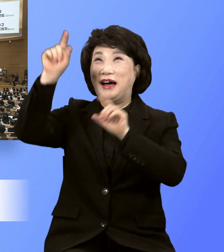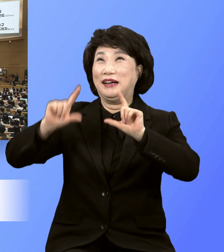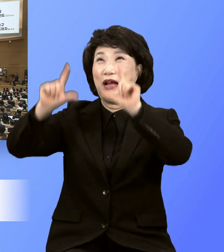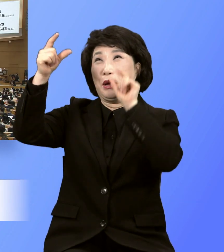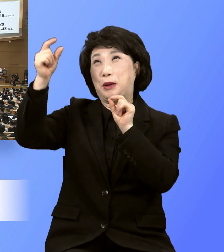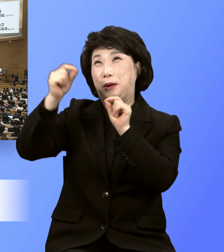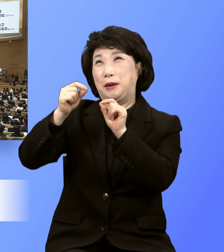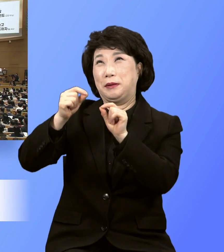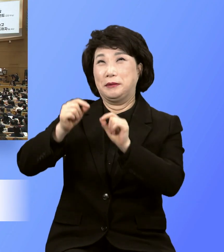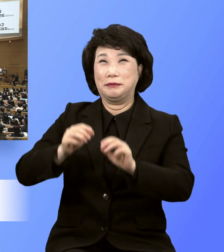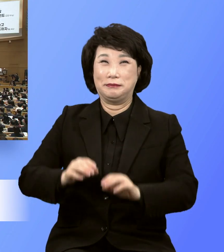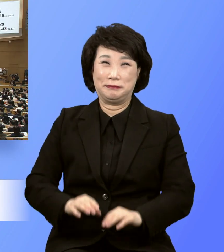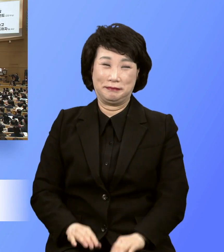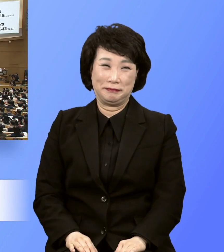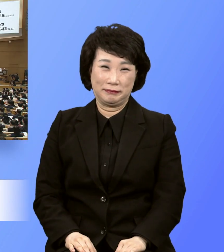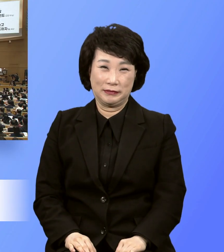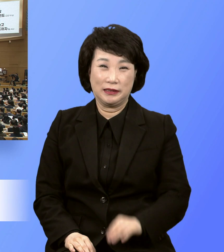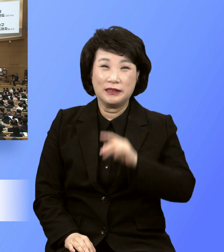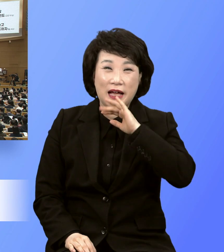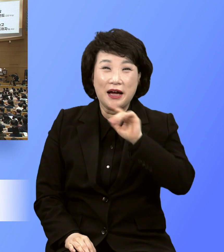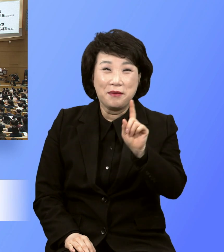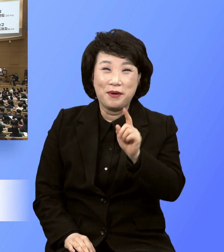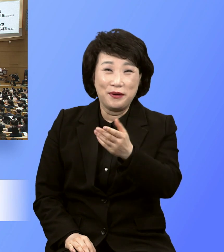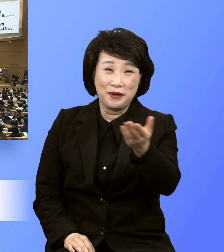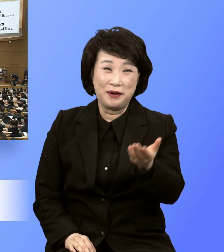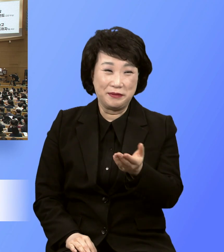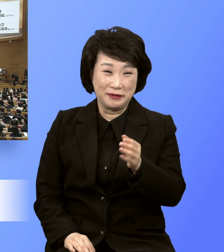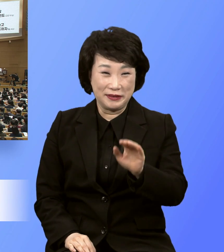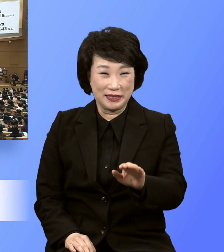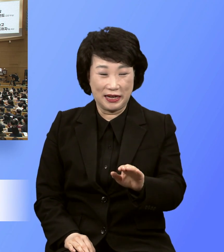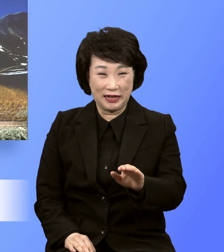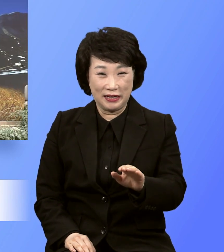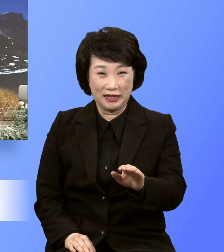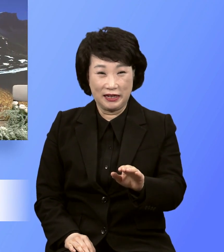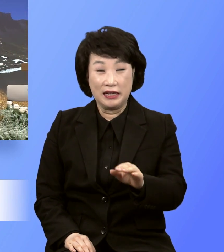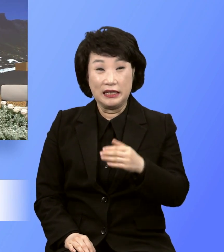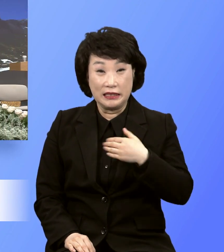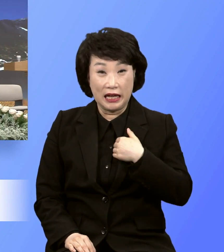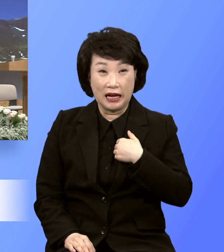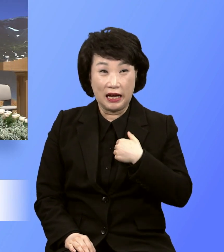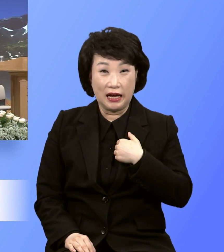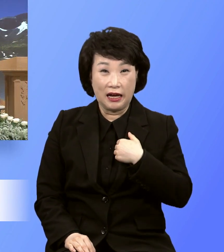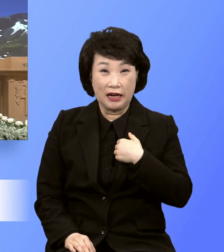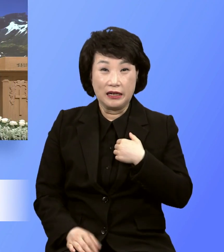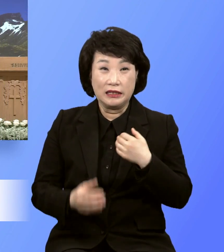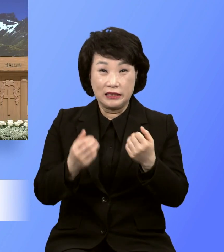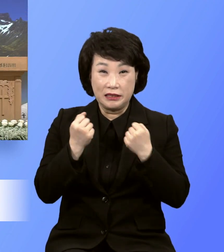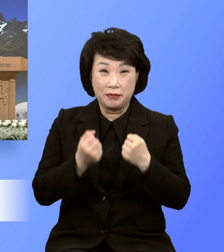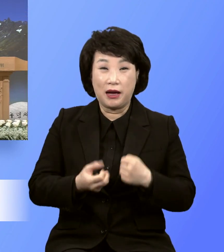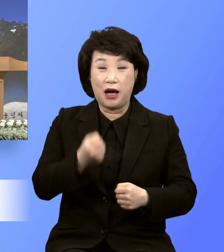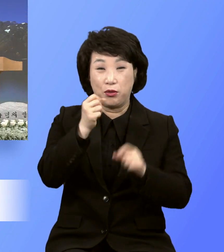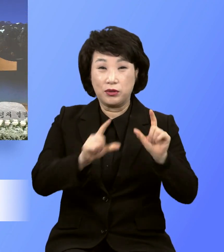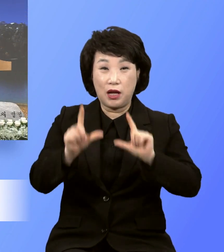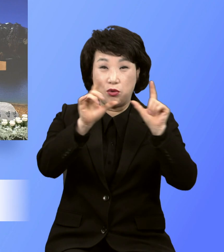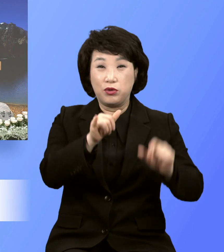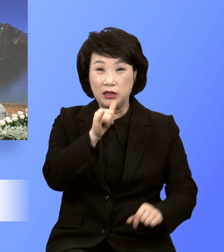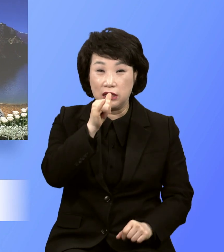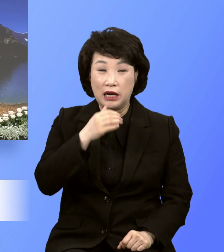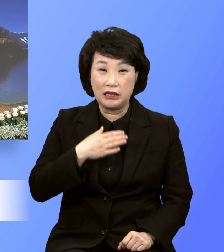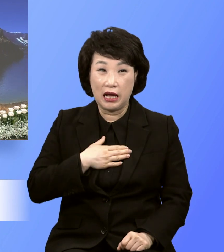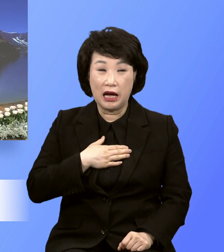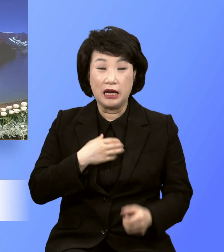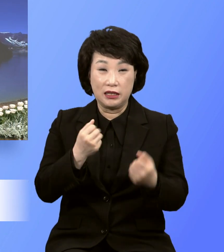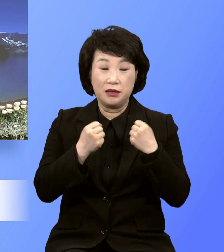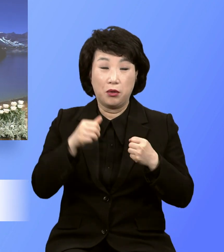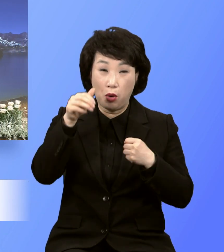안 남았잖여. 나이라는 것은 뭘 말해주고 있느냐? 내가 얼마나 기력을 가지고 사느냐,